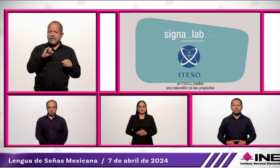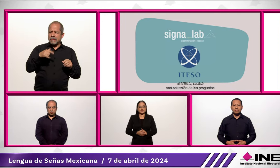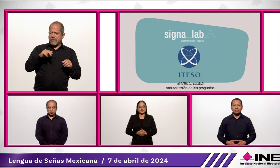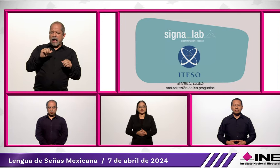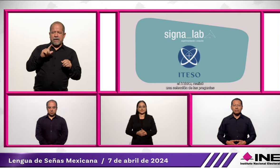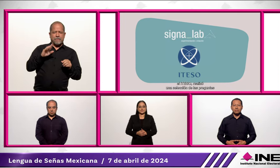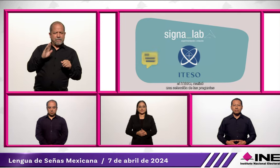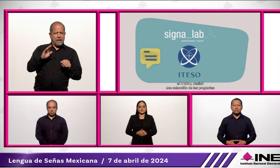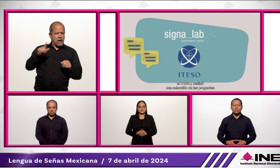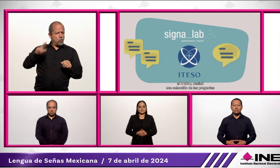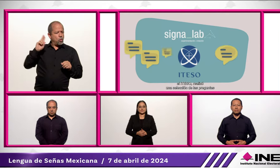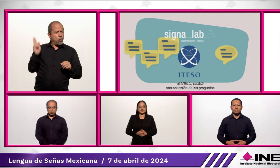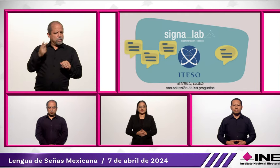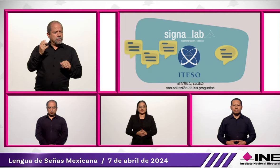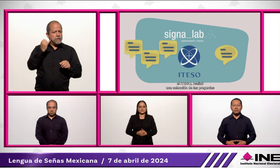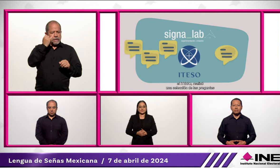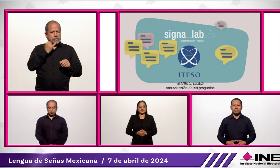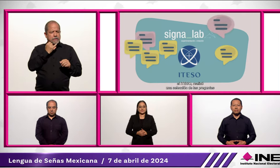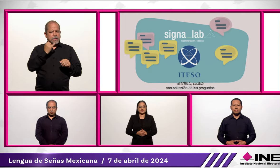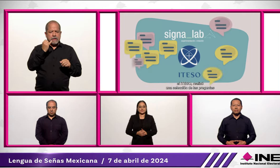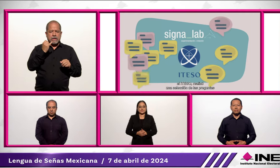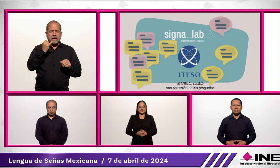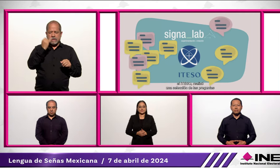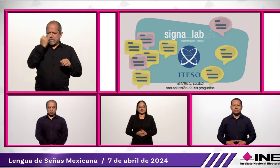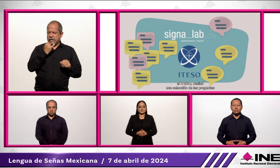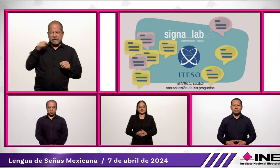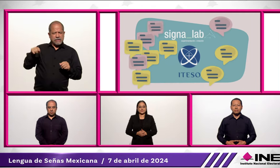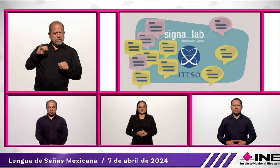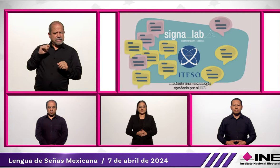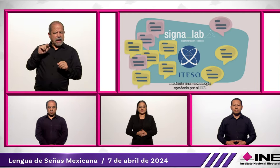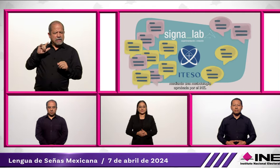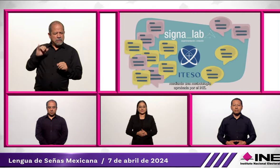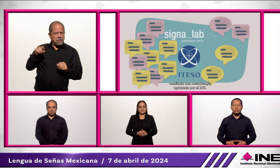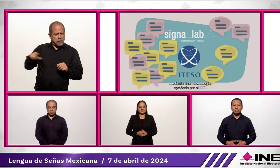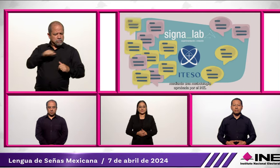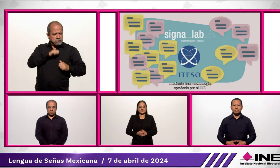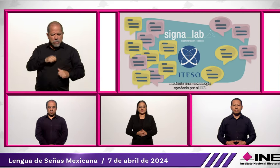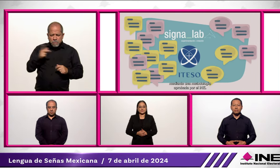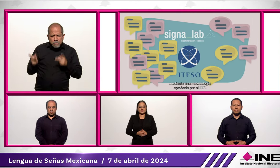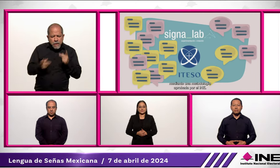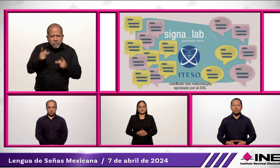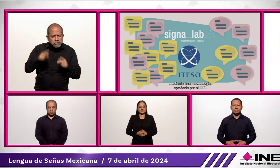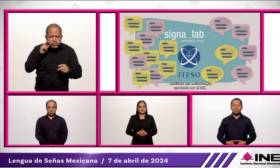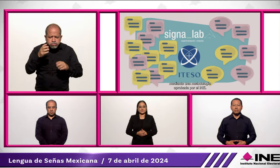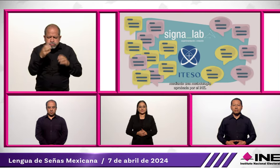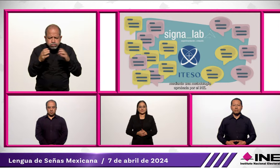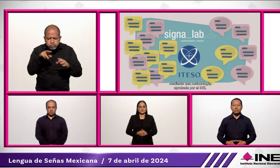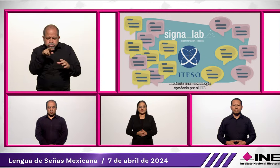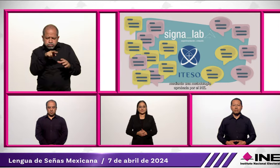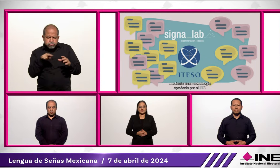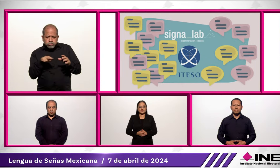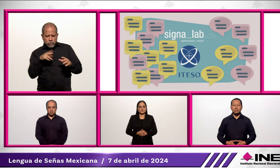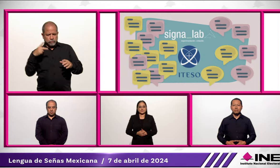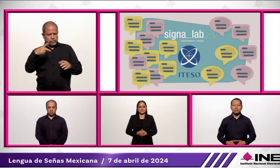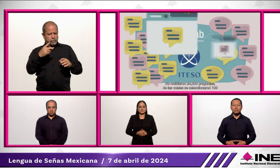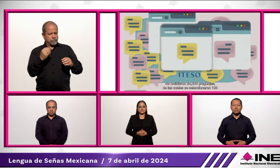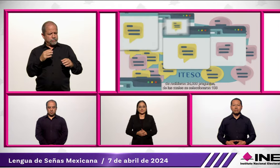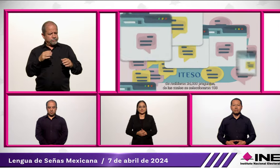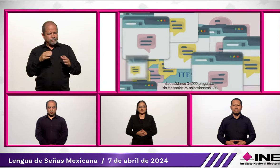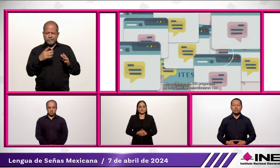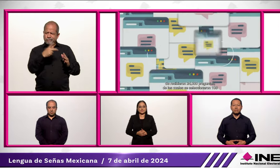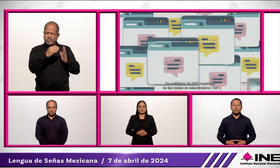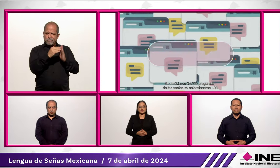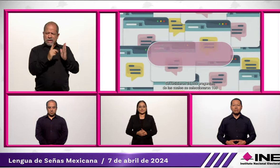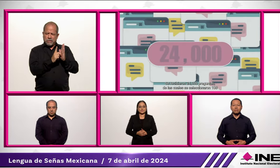Occidente, el ITESO, realizó una selección de las preguntas mediante una metodología aprobada por el INE.